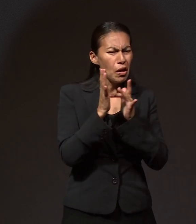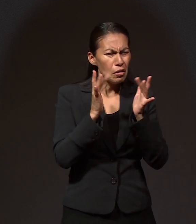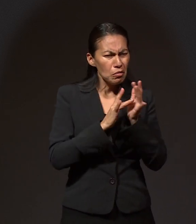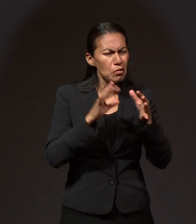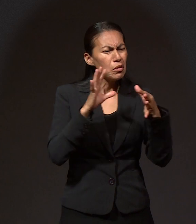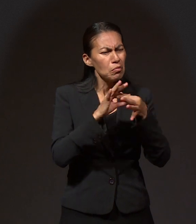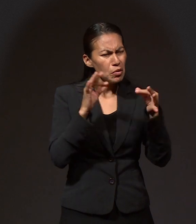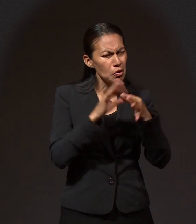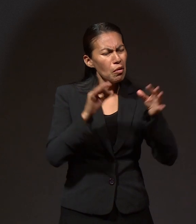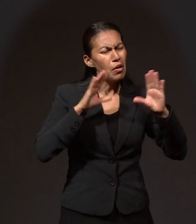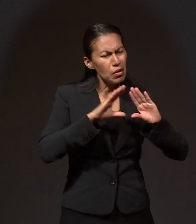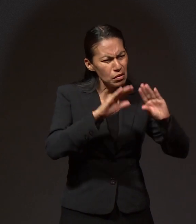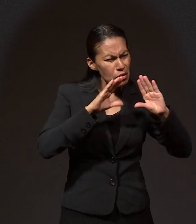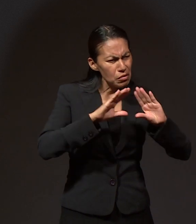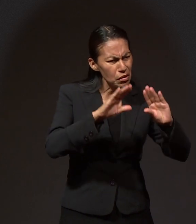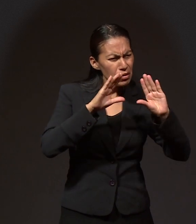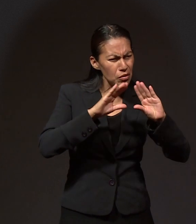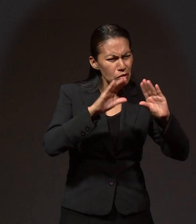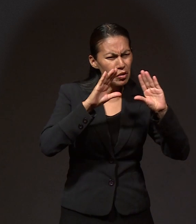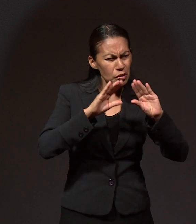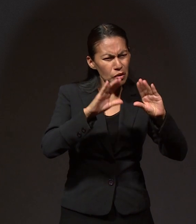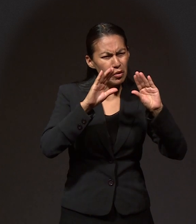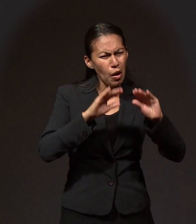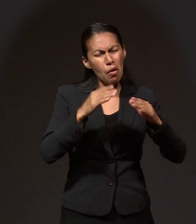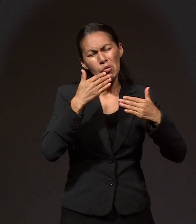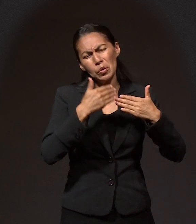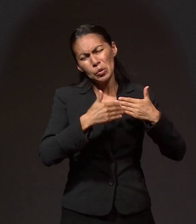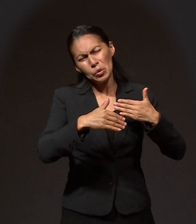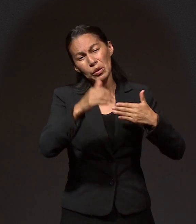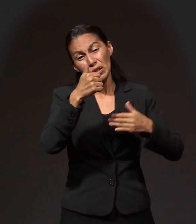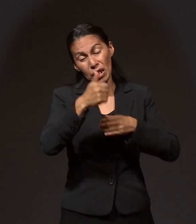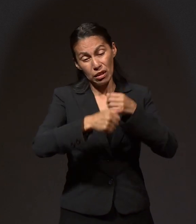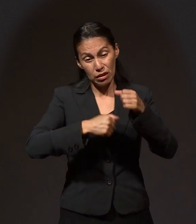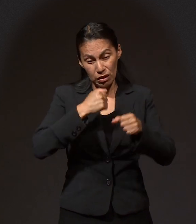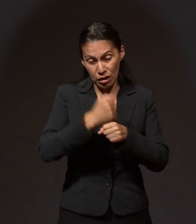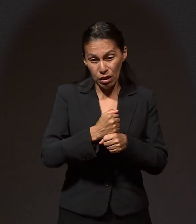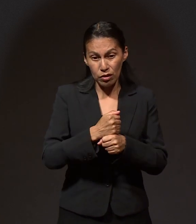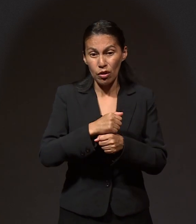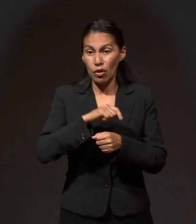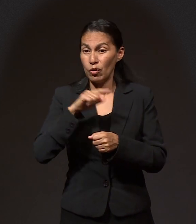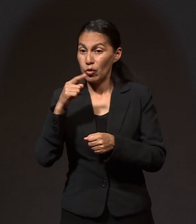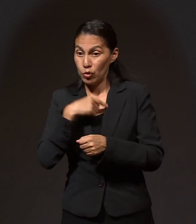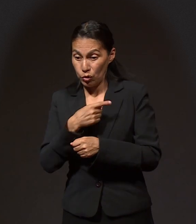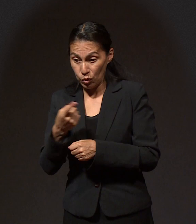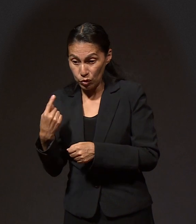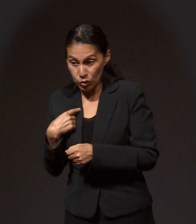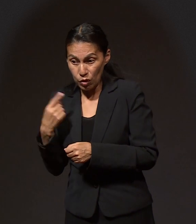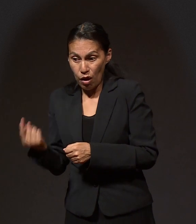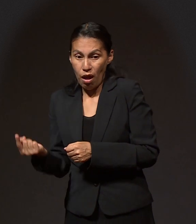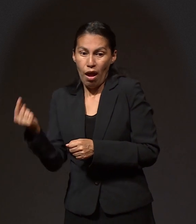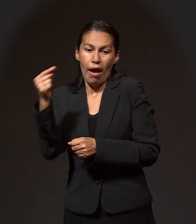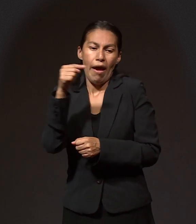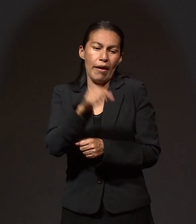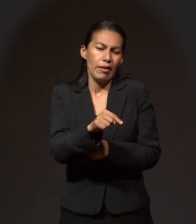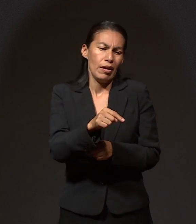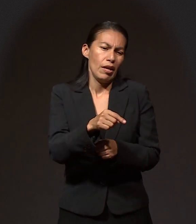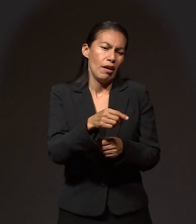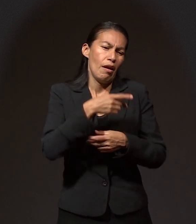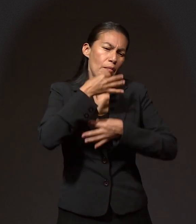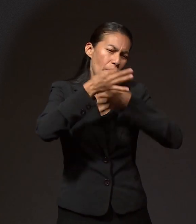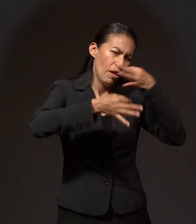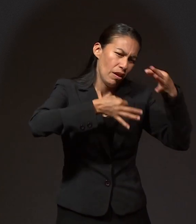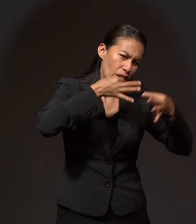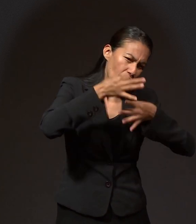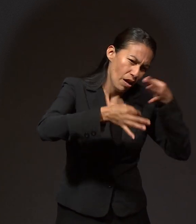Cuando llegamos a esa aldea fue solamente para bautizar a los 78 miembros de la aldea de los hereros. Hoy todos son cristianos